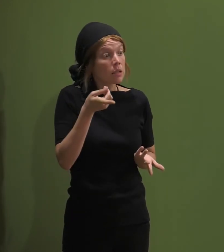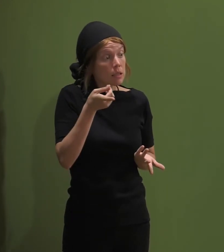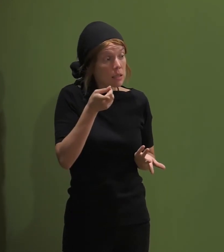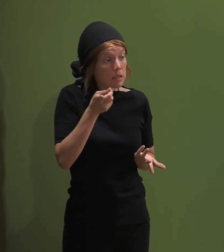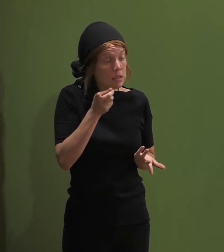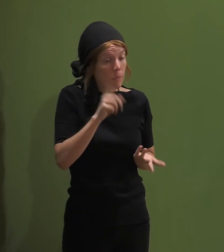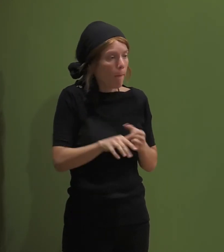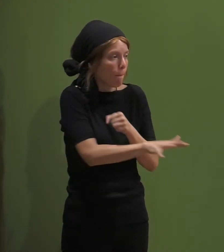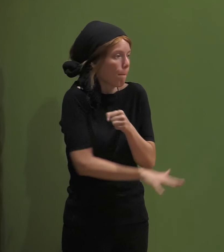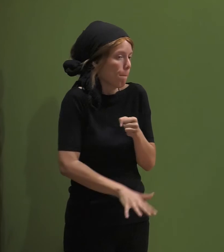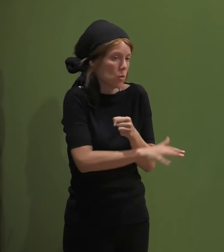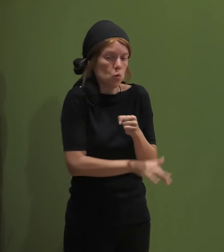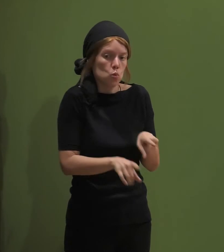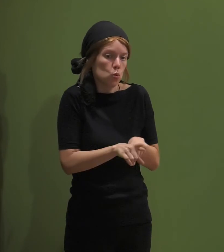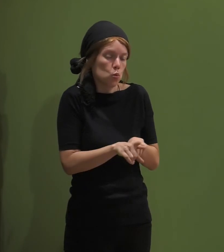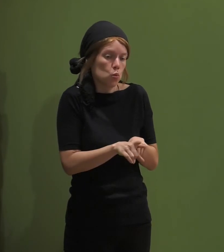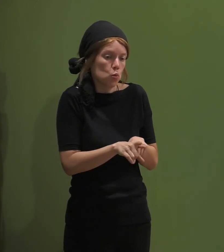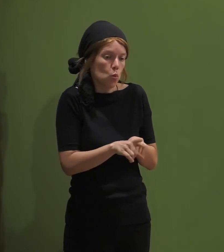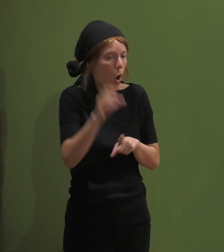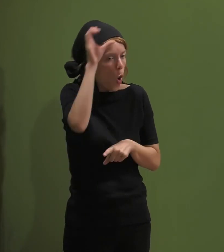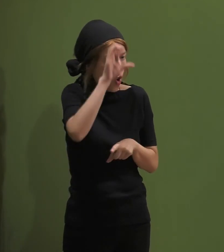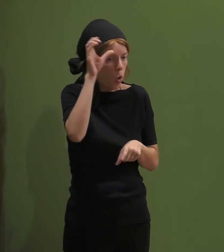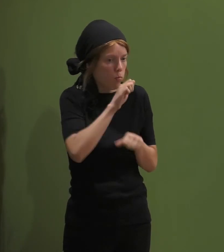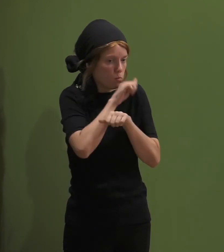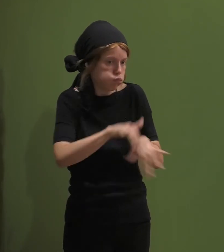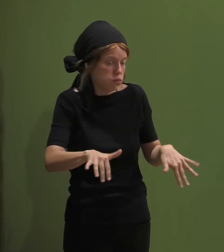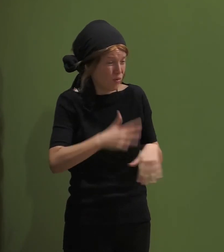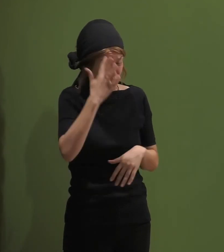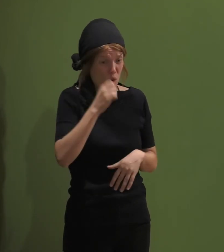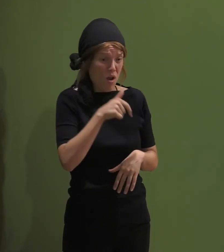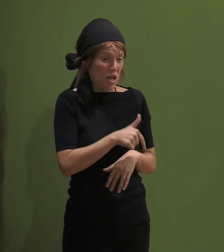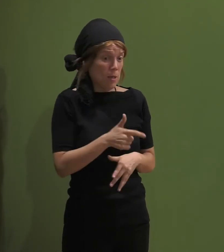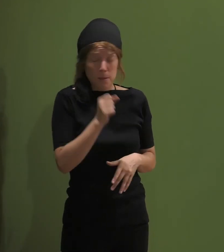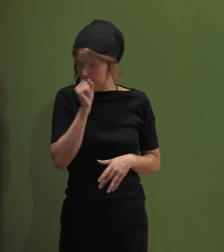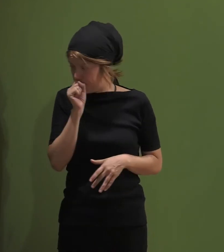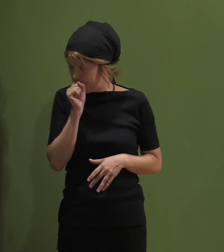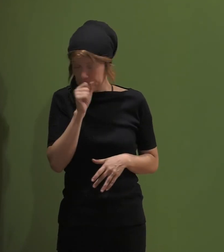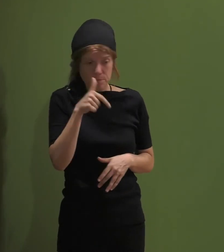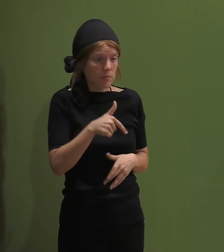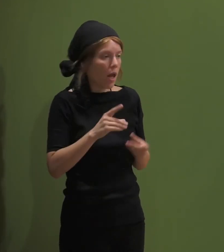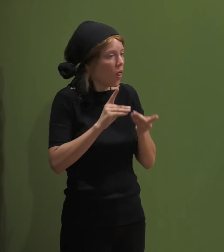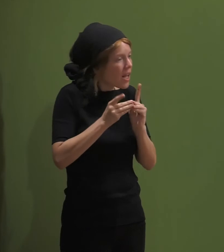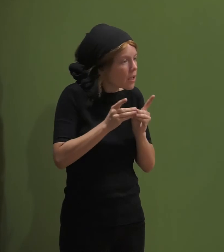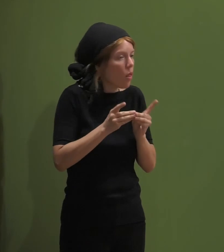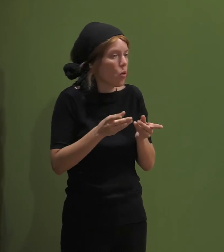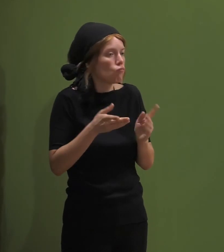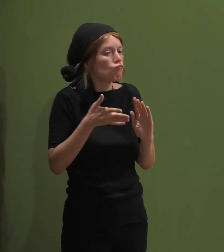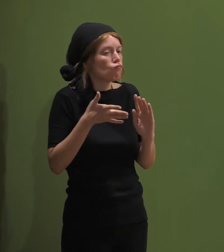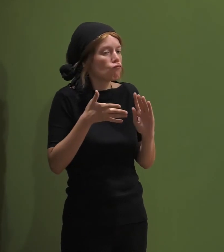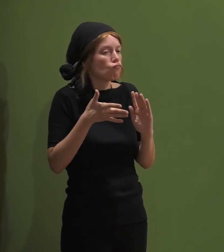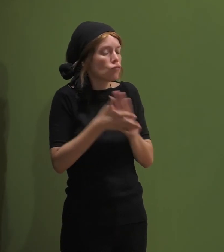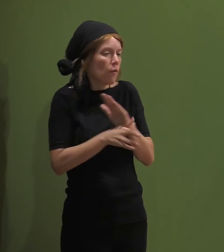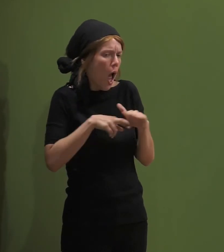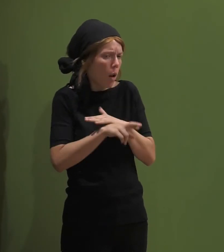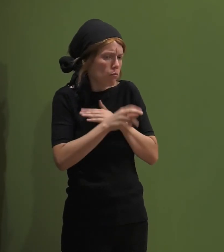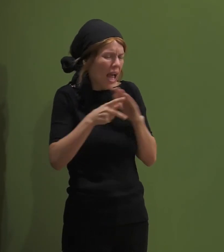con fundamentalmente con la transferencia del conocimiento, ¿no? Yo creo que ahí la digitalización es un buen